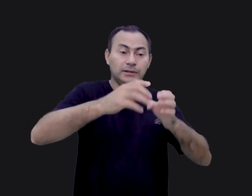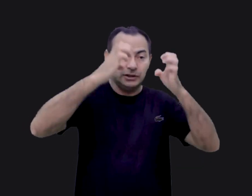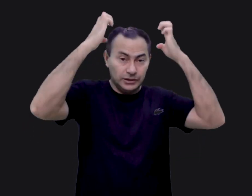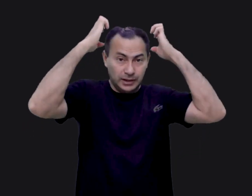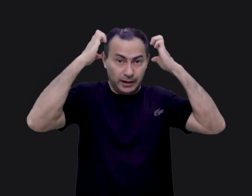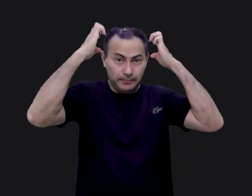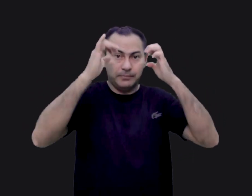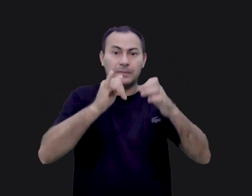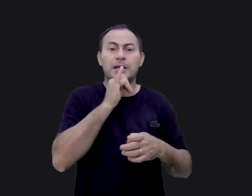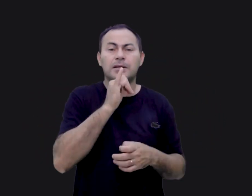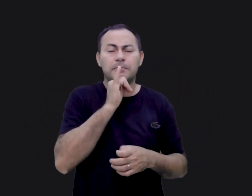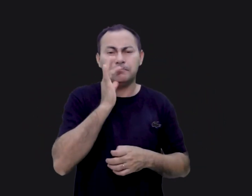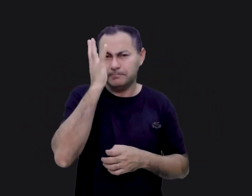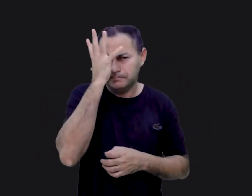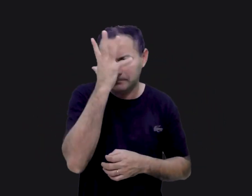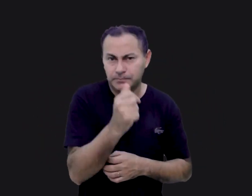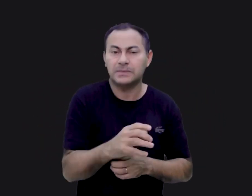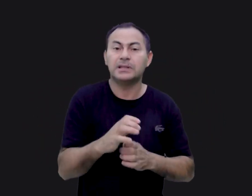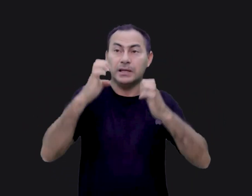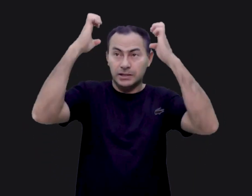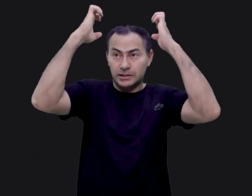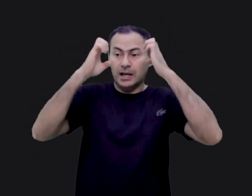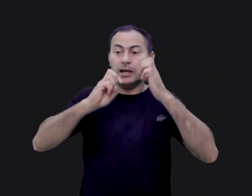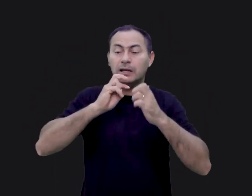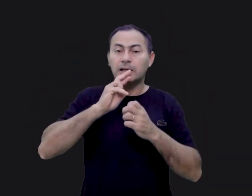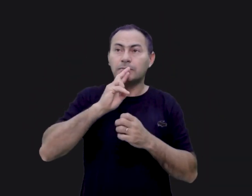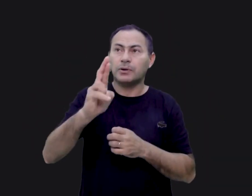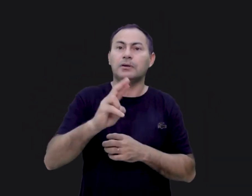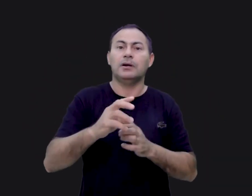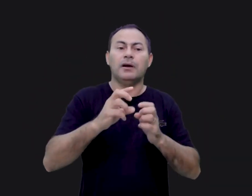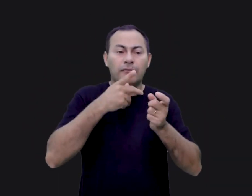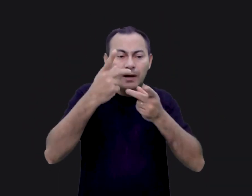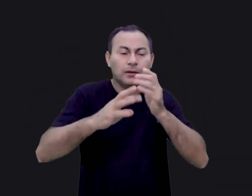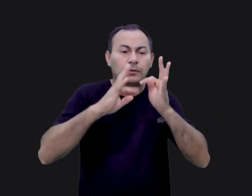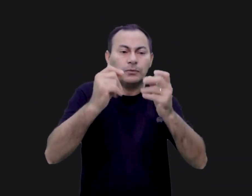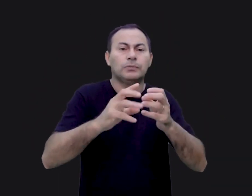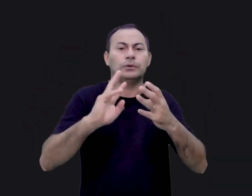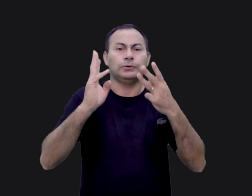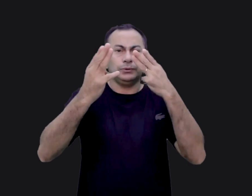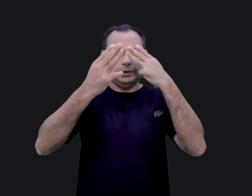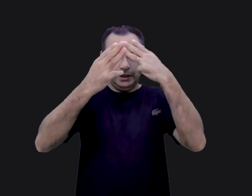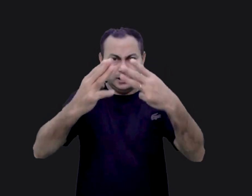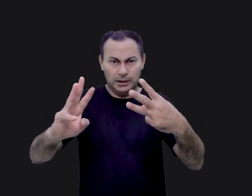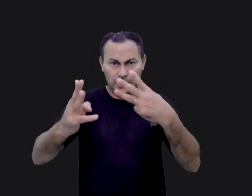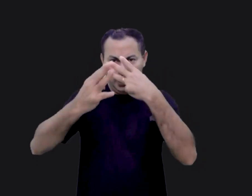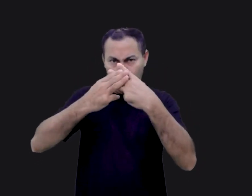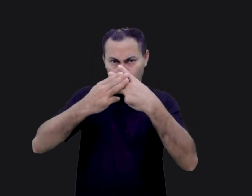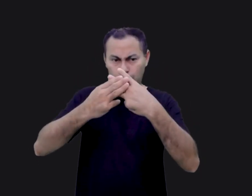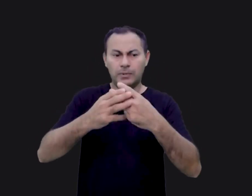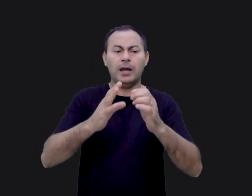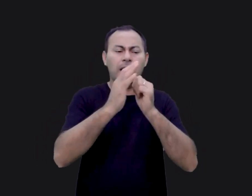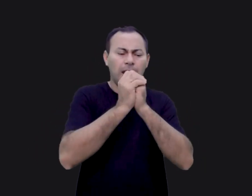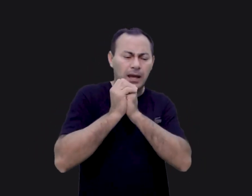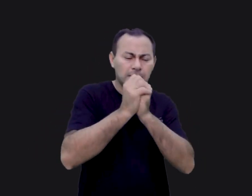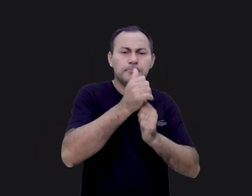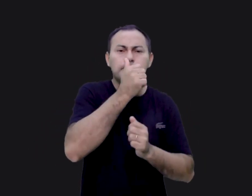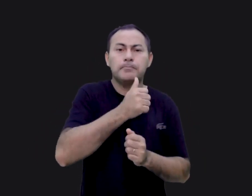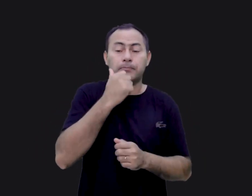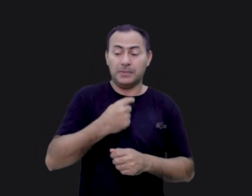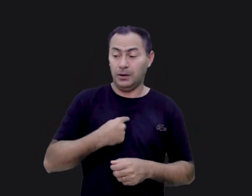você lá. Esther é um exemplo tão bonito. Ela disse, diga a todos os judeus que orem e jejuem. Eu vou me apresentar ao rei, se